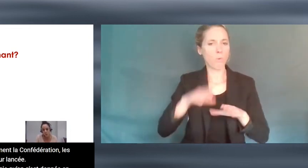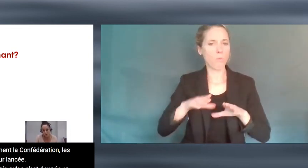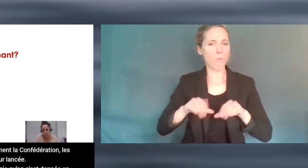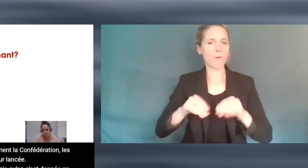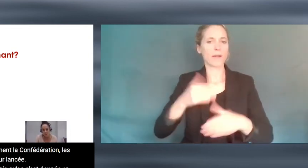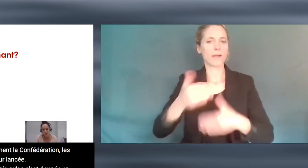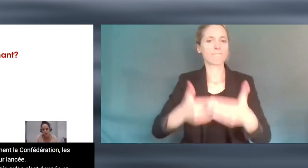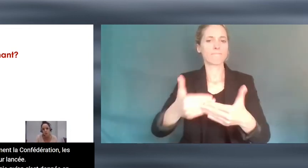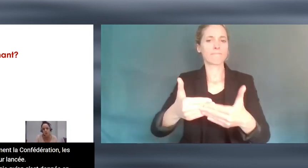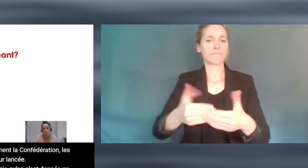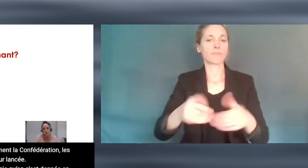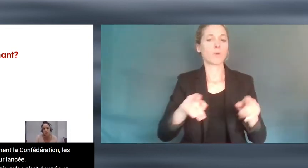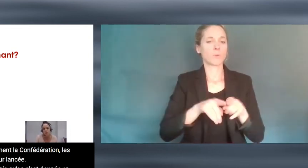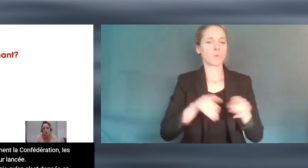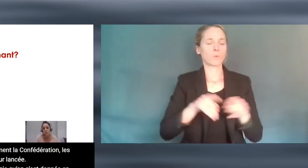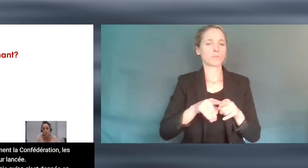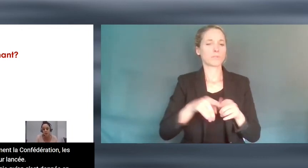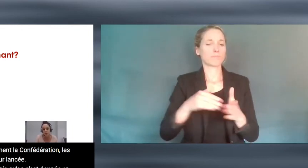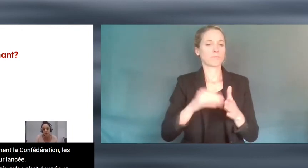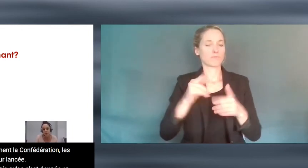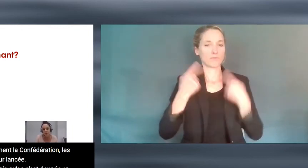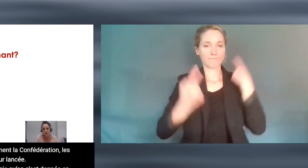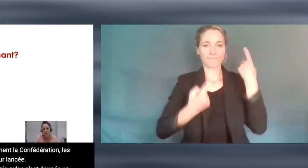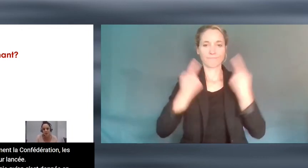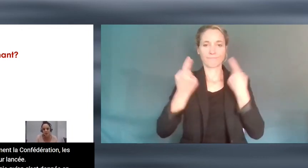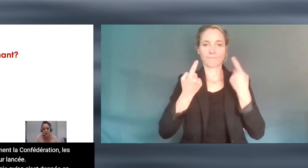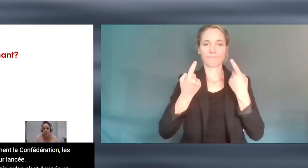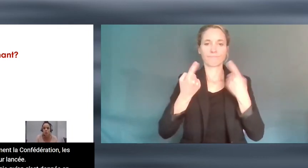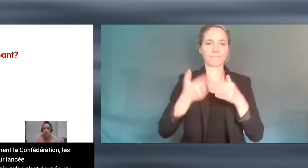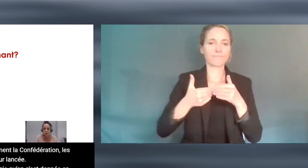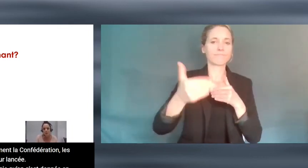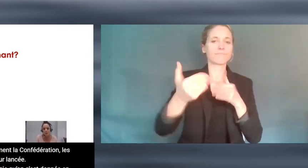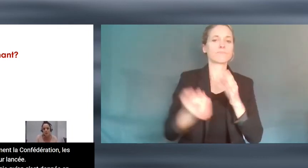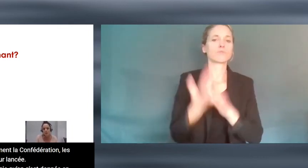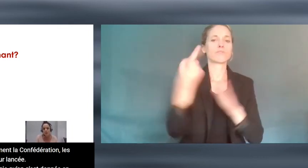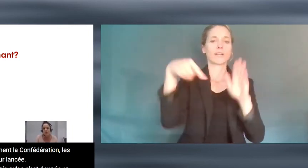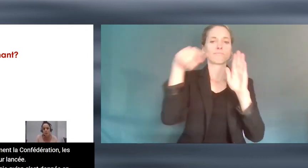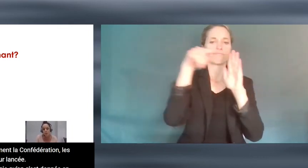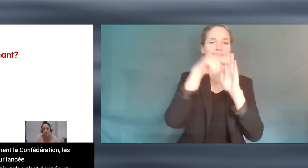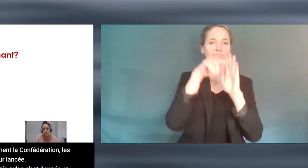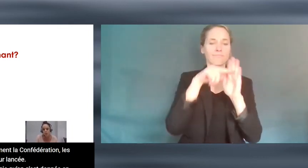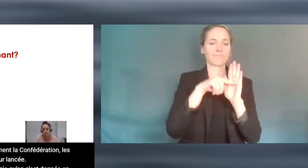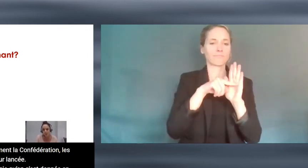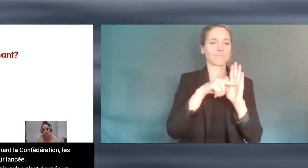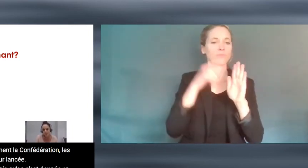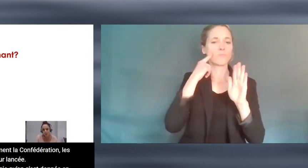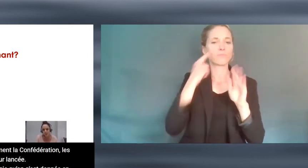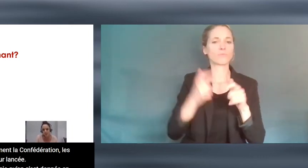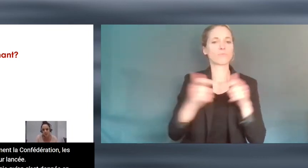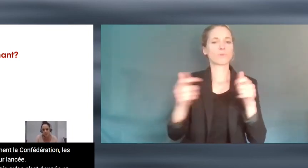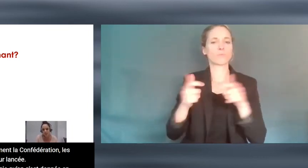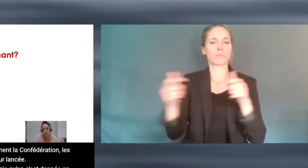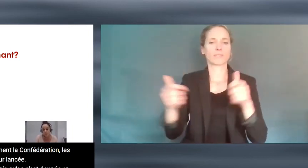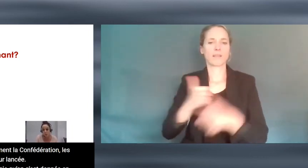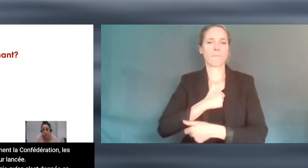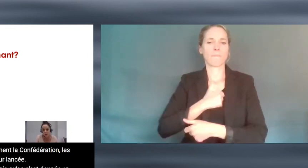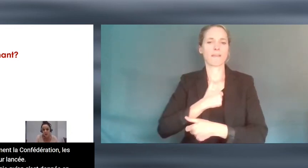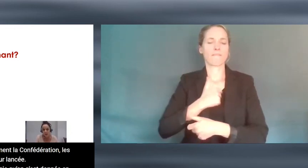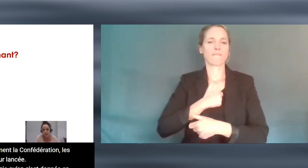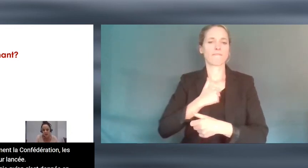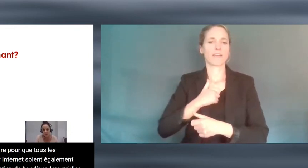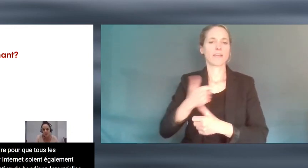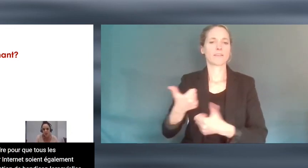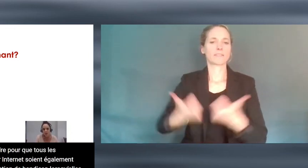mais qu'on réfléchisse aux mesures à prendre pour faire en sorte que tous les particuliers qui proposent leurs services sur Internet